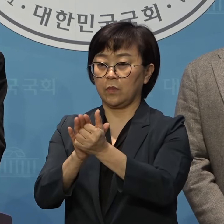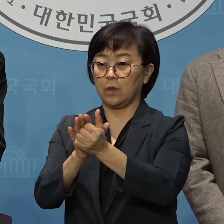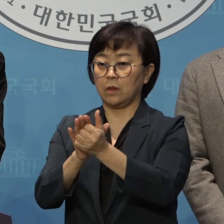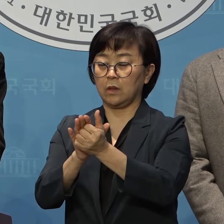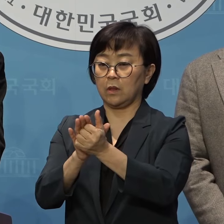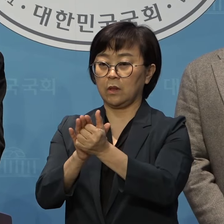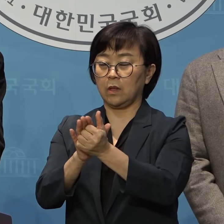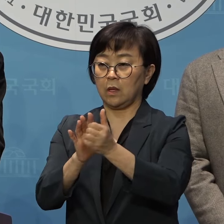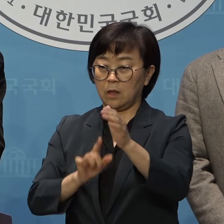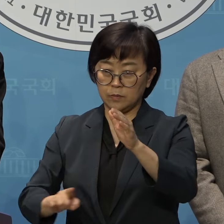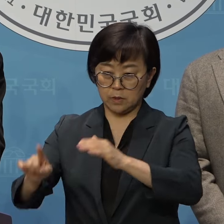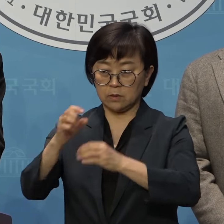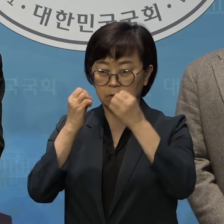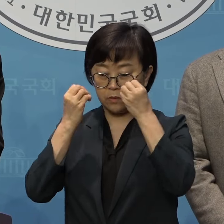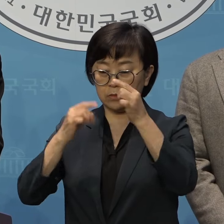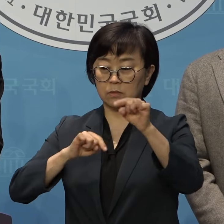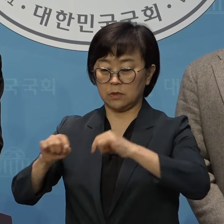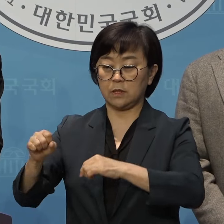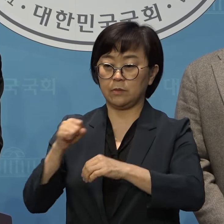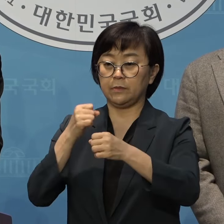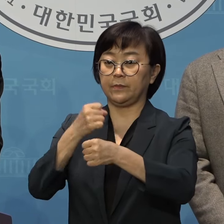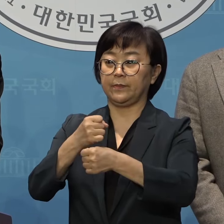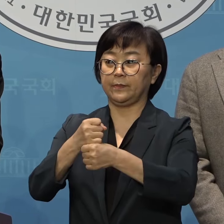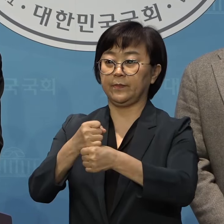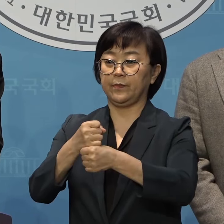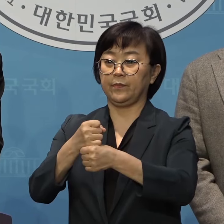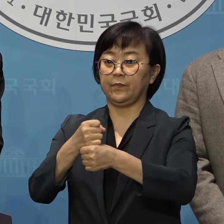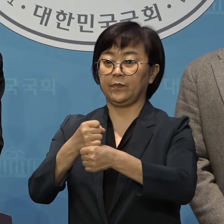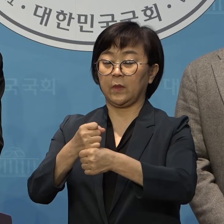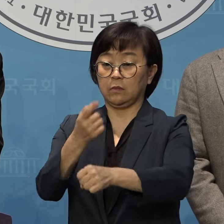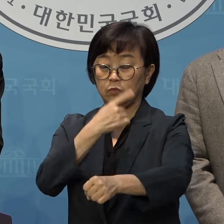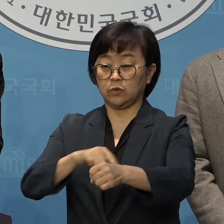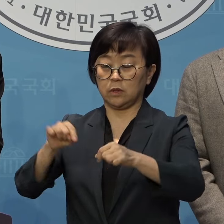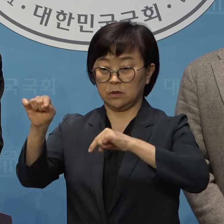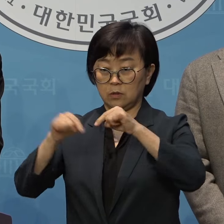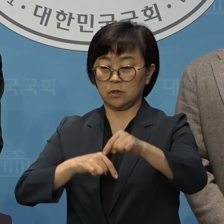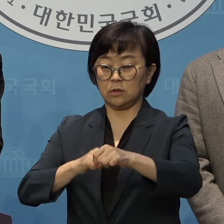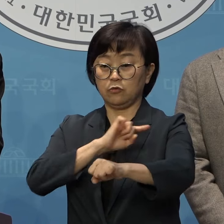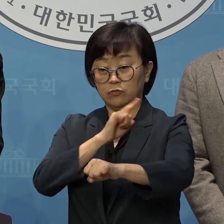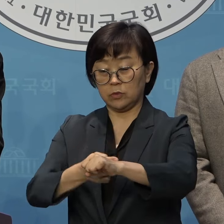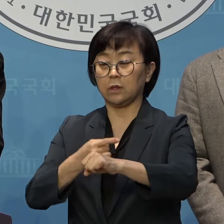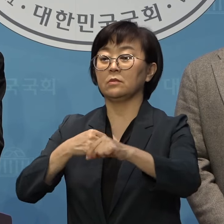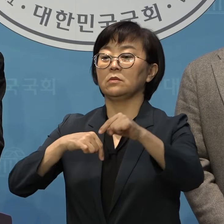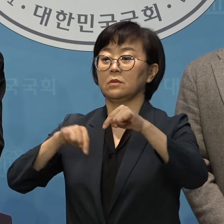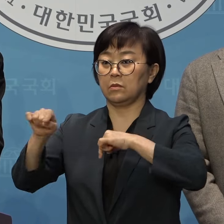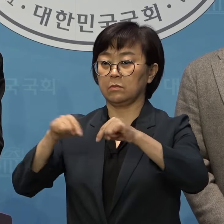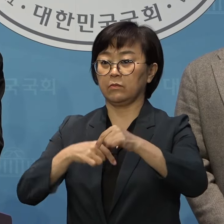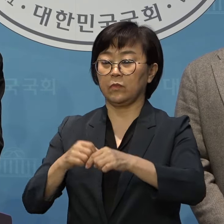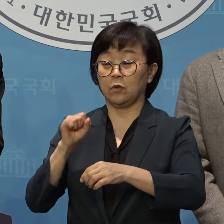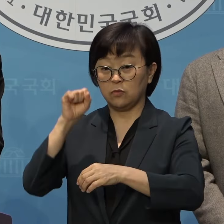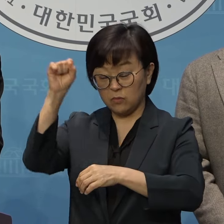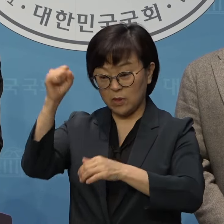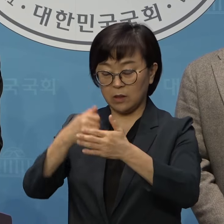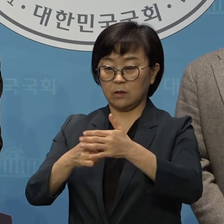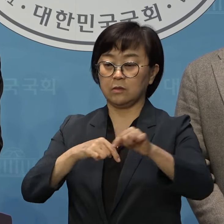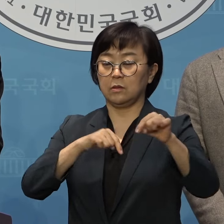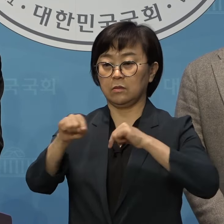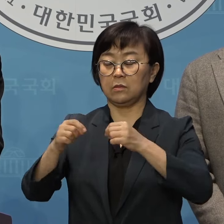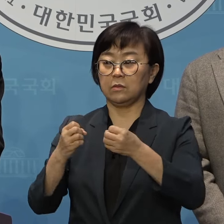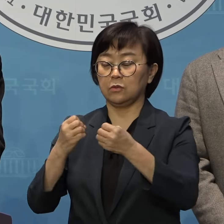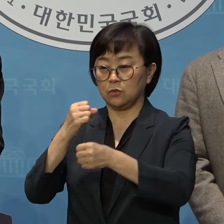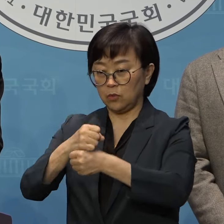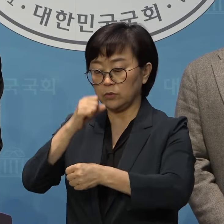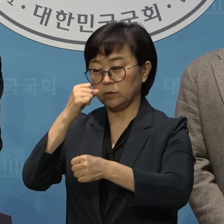견인하는 새로운 정치 세력을 만들겠습니다. 무능한 정치를 유능한 정치로, 투쟁의 정치를 생산의